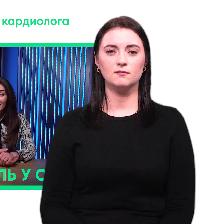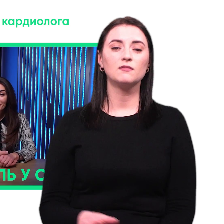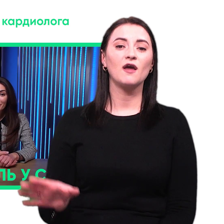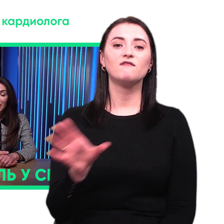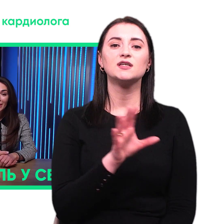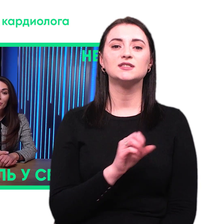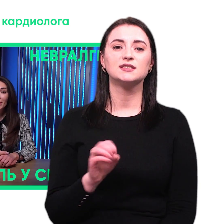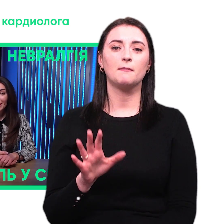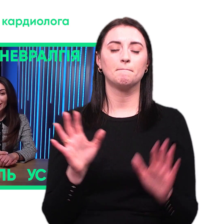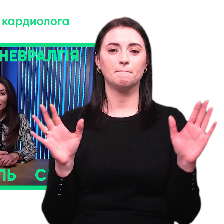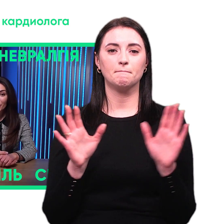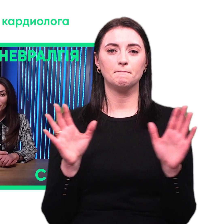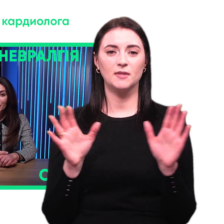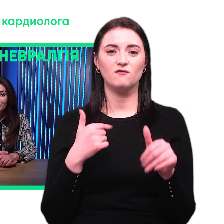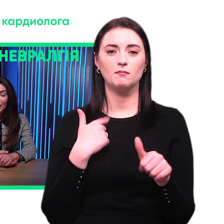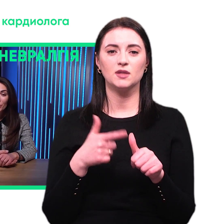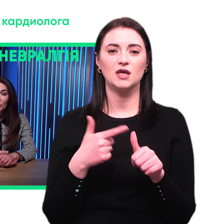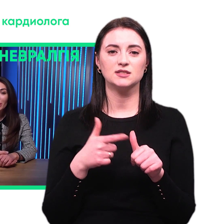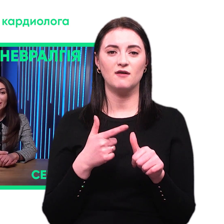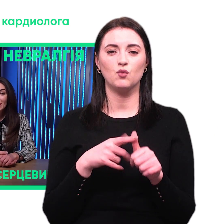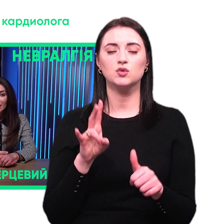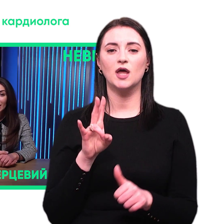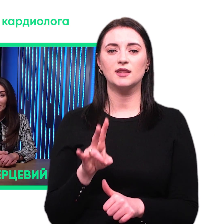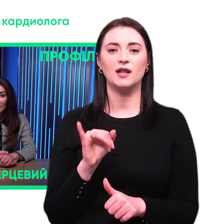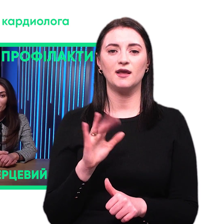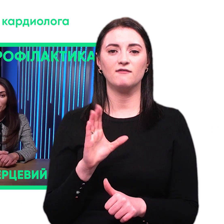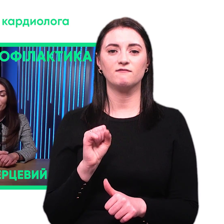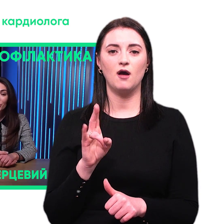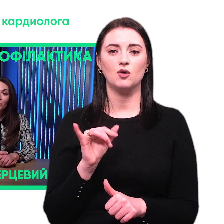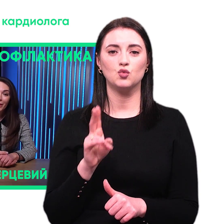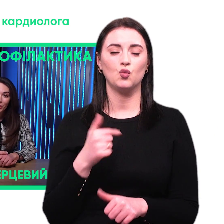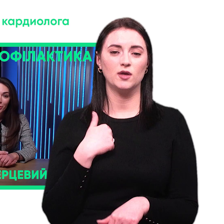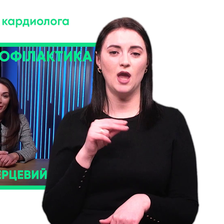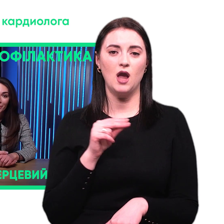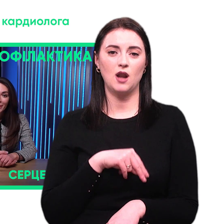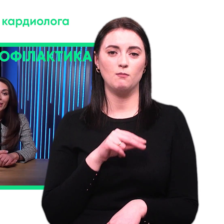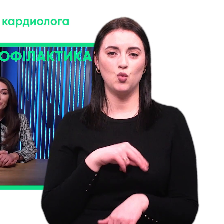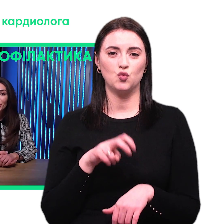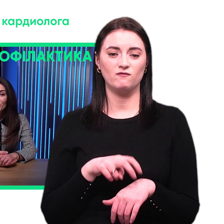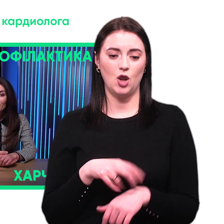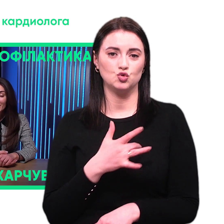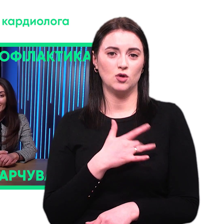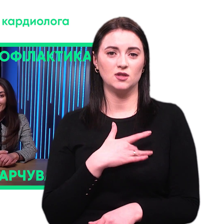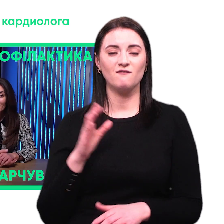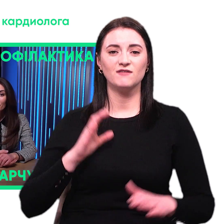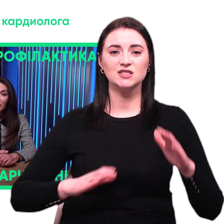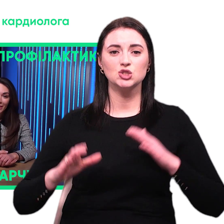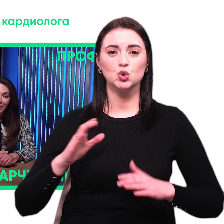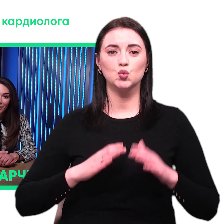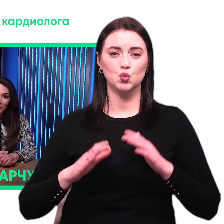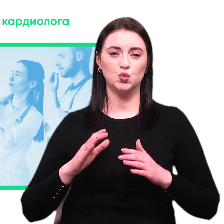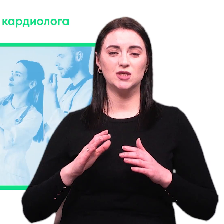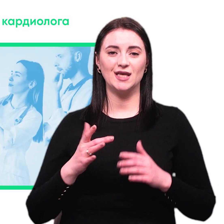Всем привет! Меня зовут Наталья Иванюк. Уже более 10 лет я работаю врачом-кардиологом в Институте сердца в